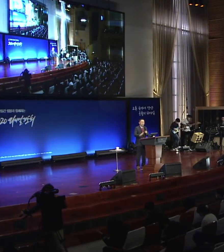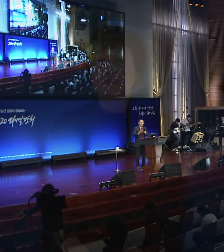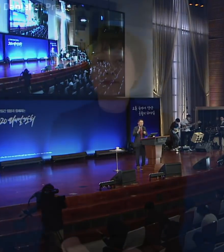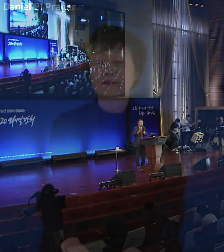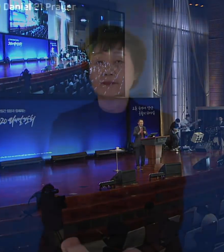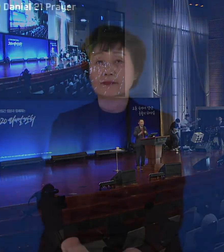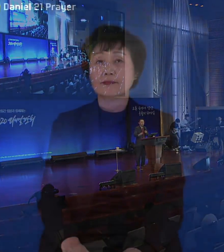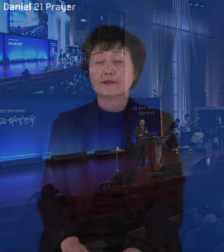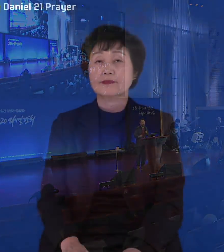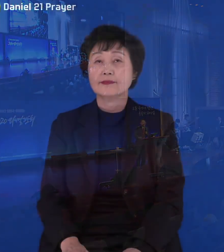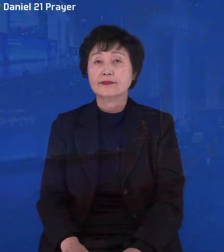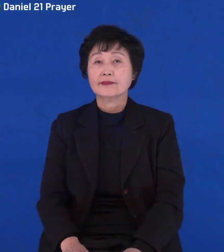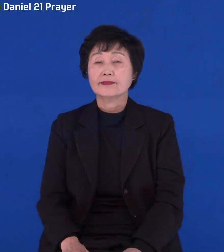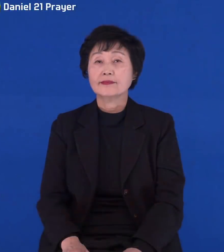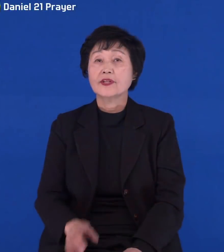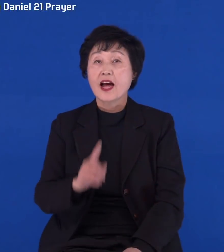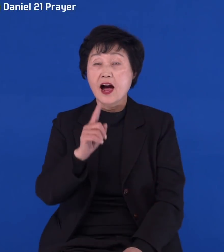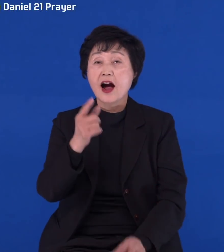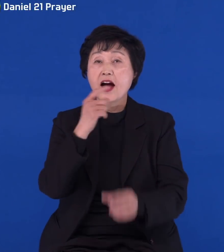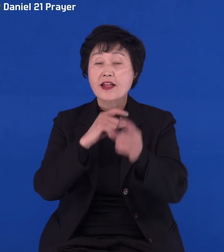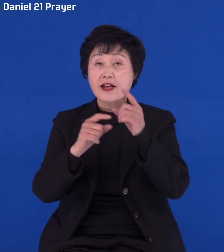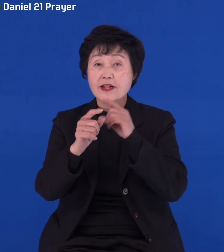저는 한 가지 더 도전을 주기 원합니다.